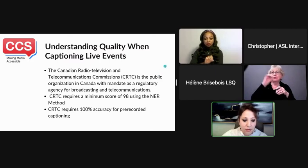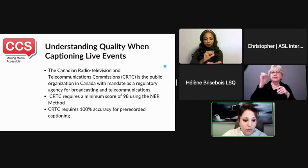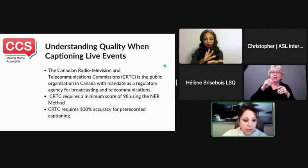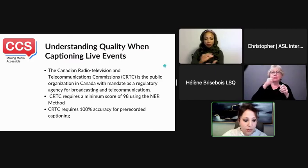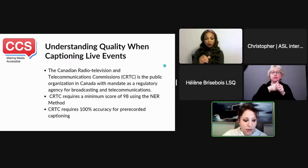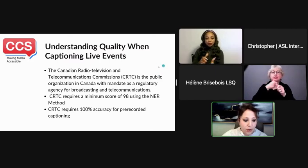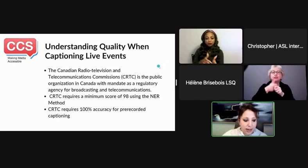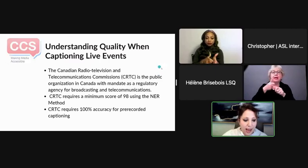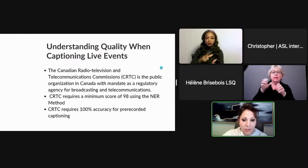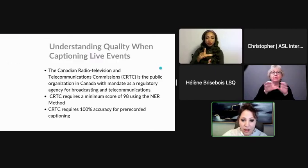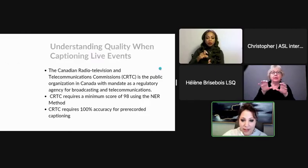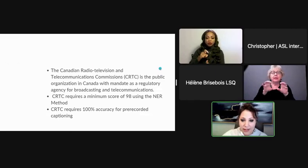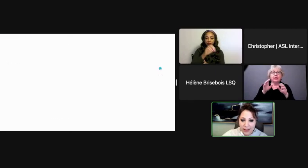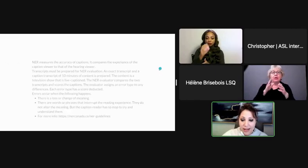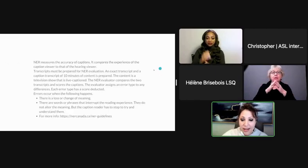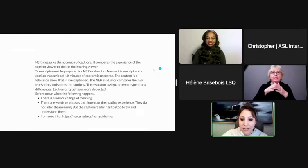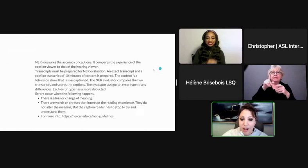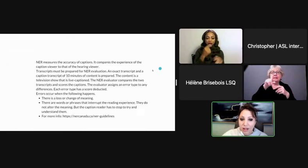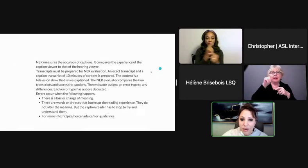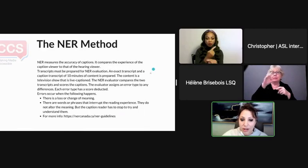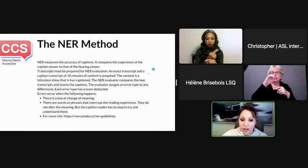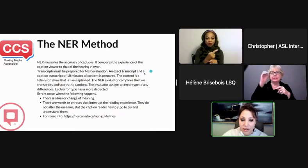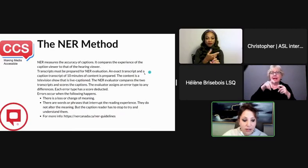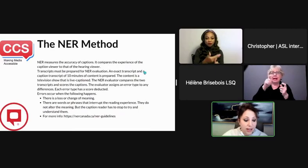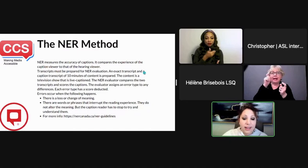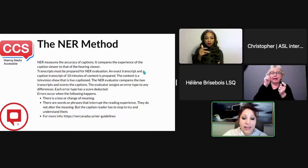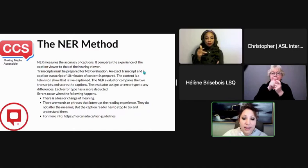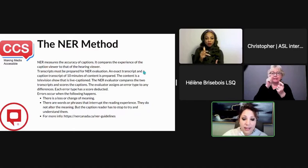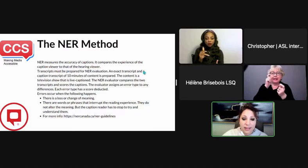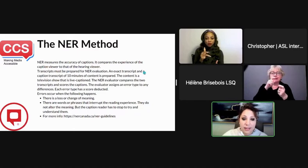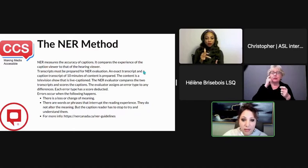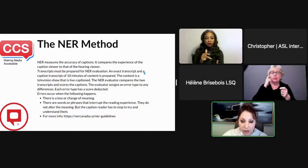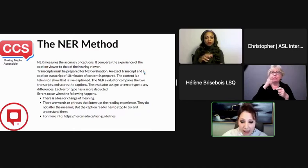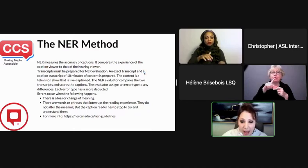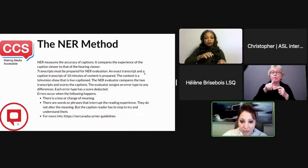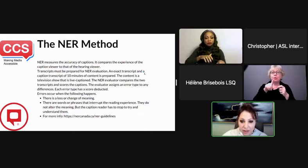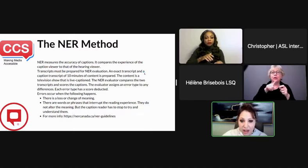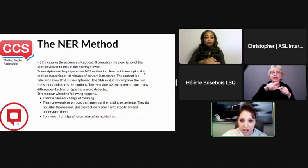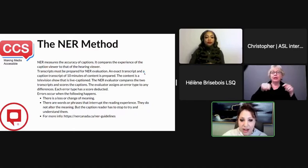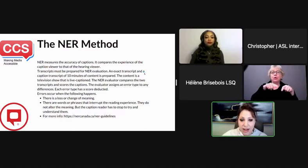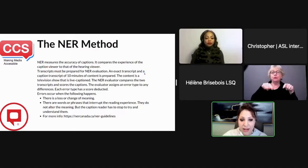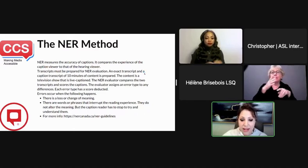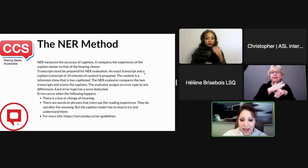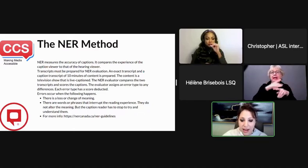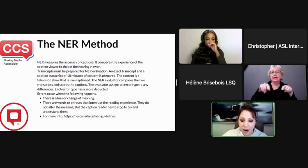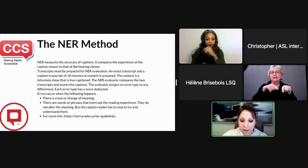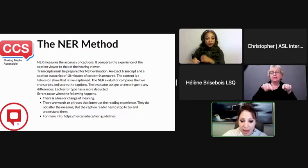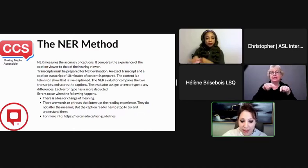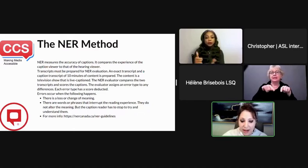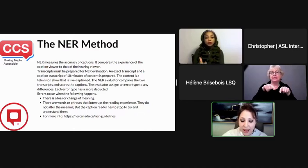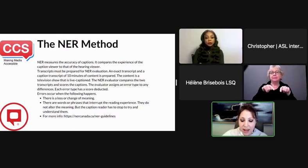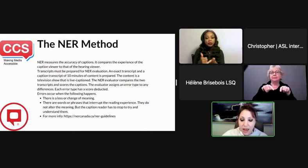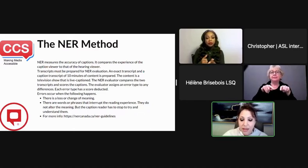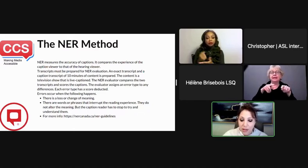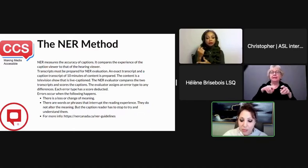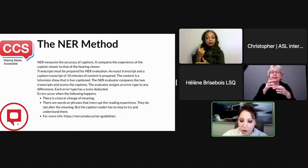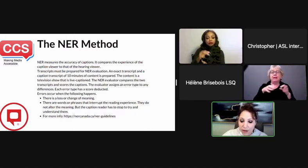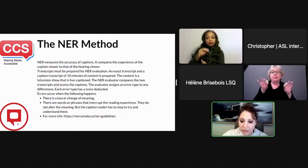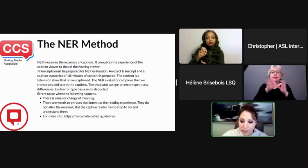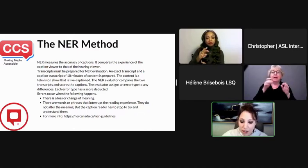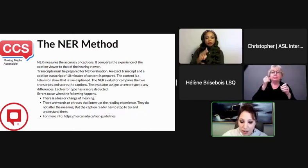et demande 100% des articules pour les contenus préenregistrés. C'est également important de comprendre